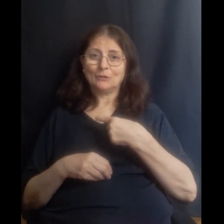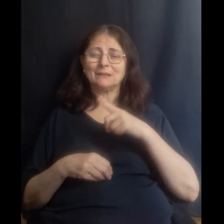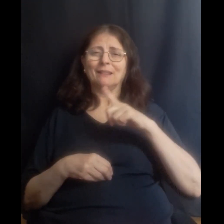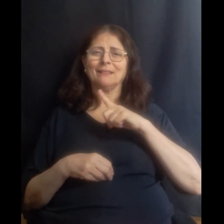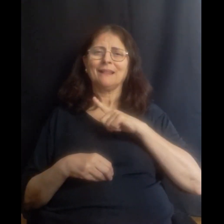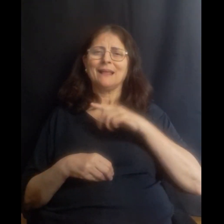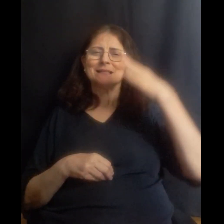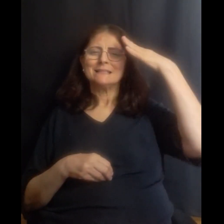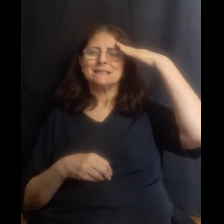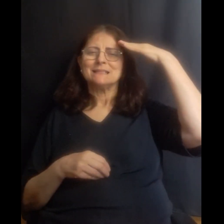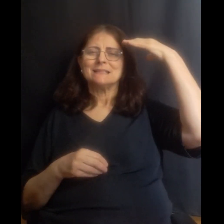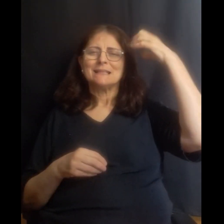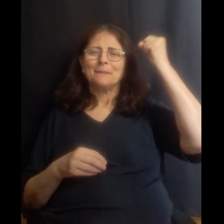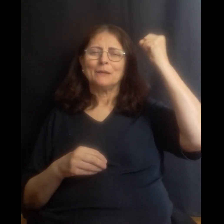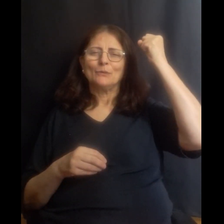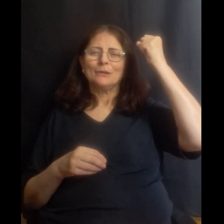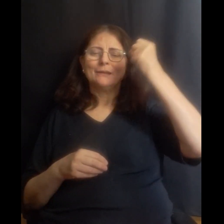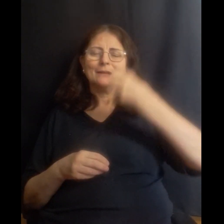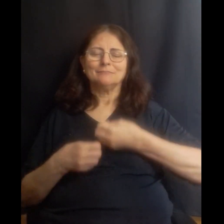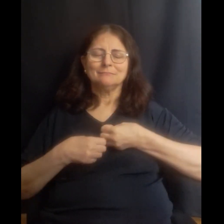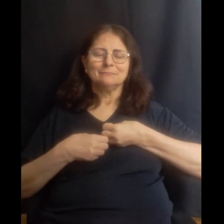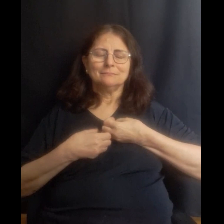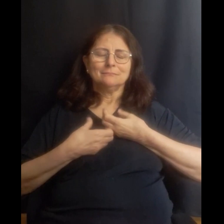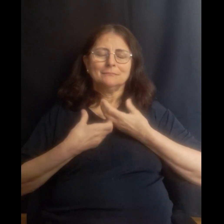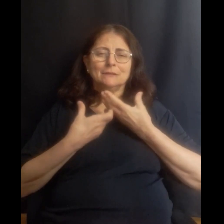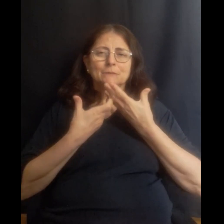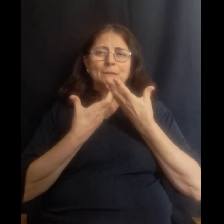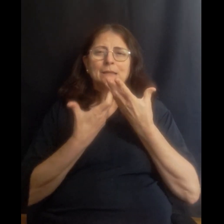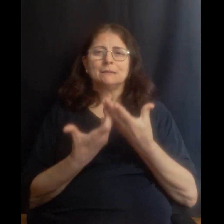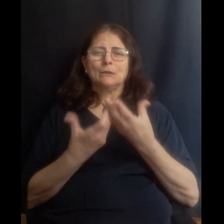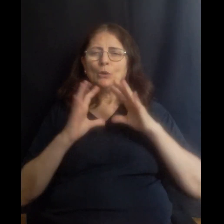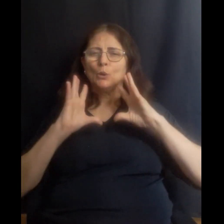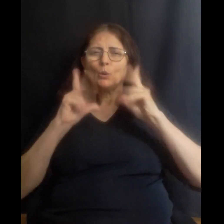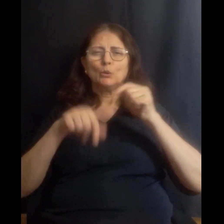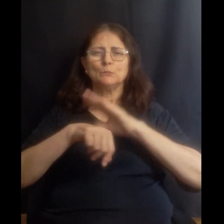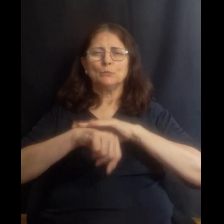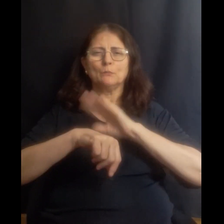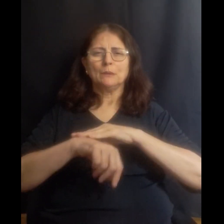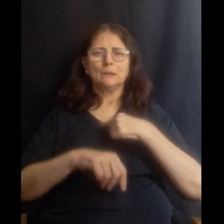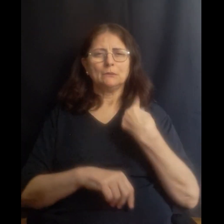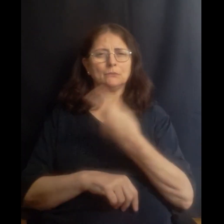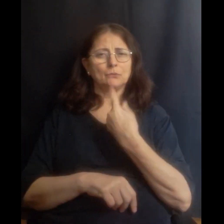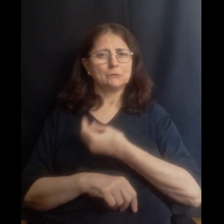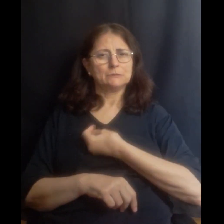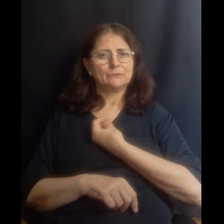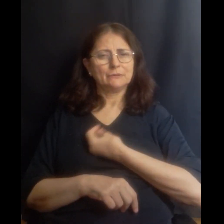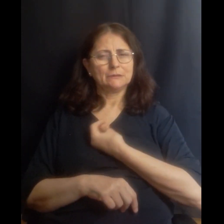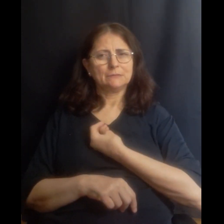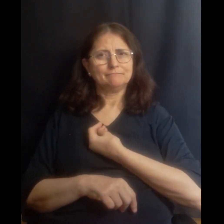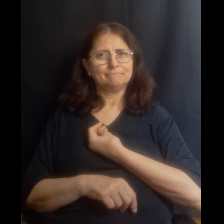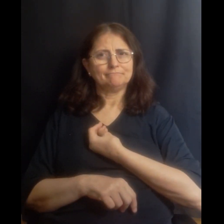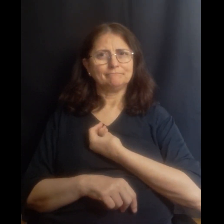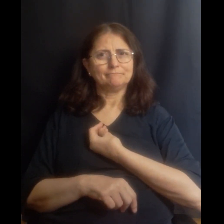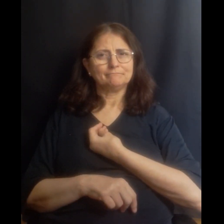uma fonte de sabedoria, inspiração em todos os momentos de nossas